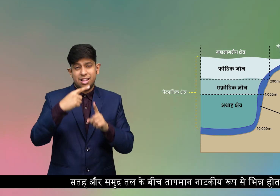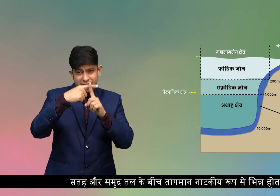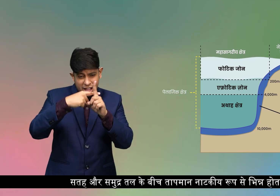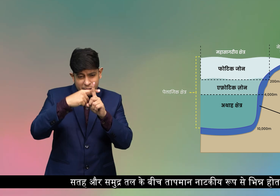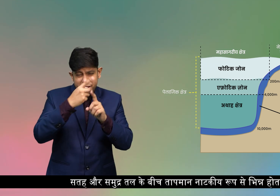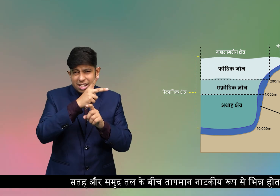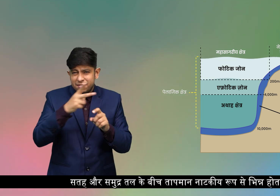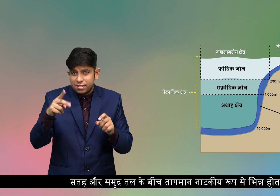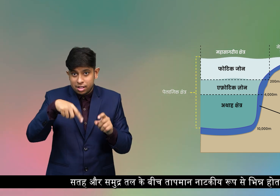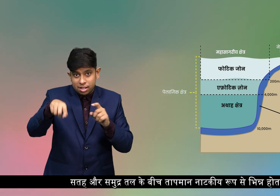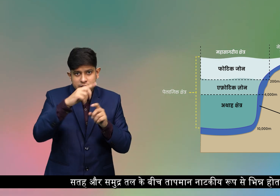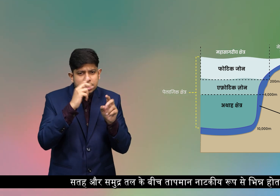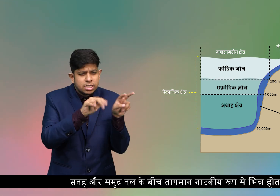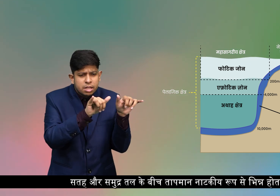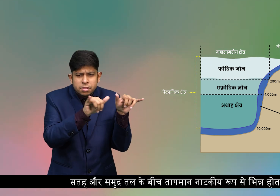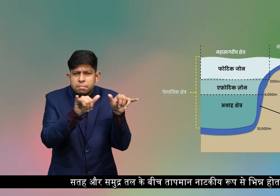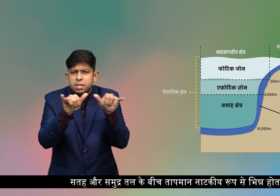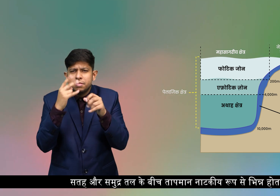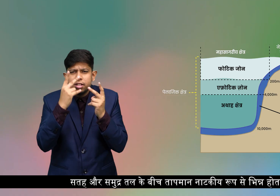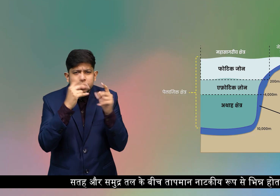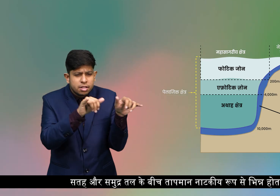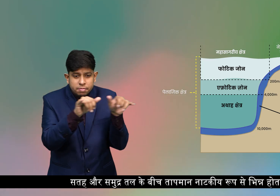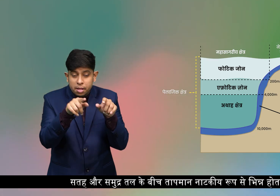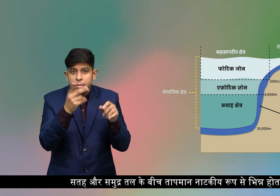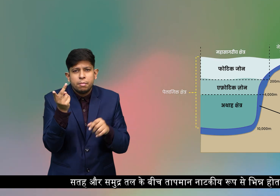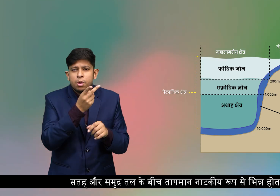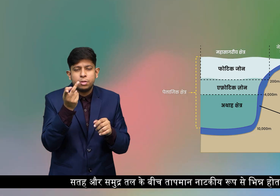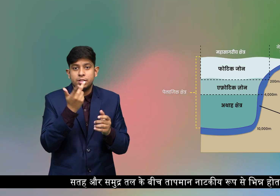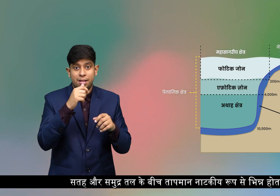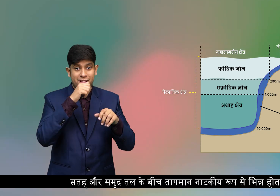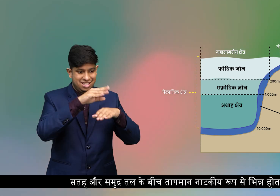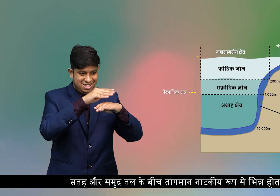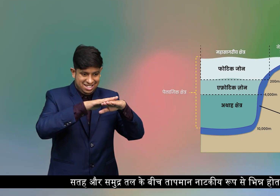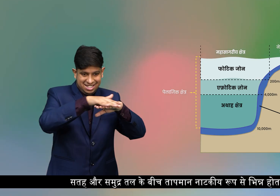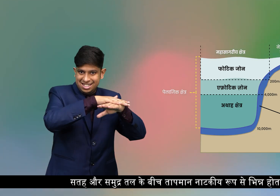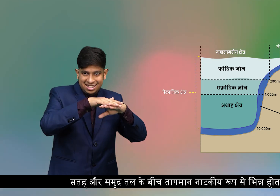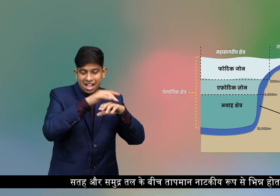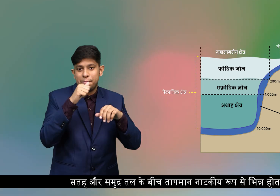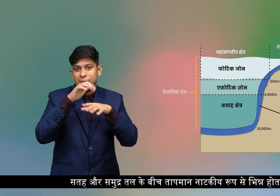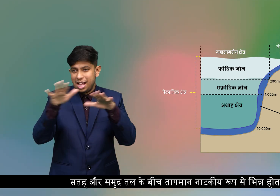सतह और समुद्र तल के बीच तापमान नाटकीय रूप से भिन्न होता है।